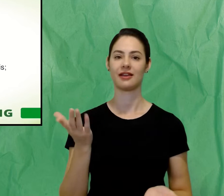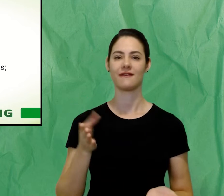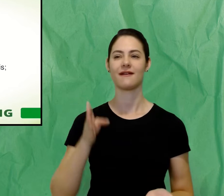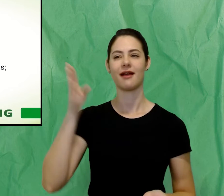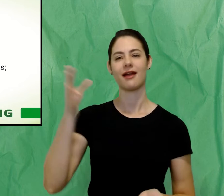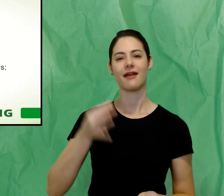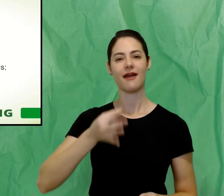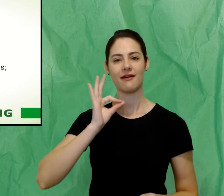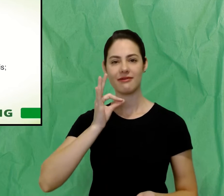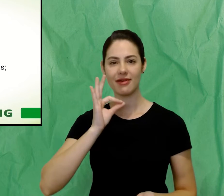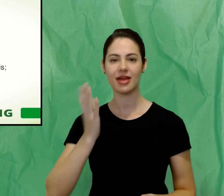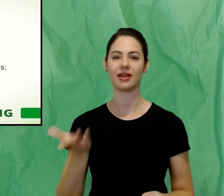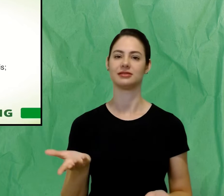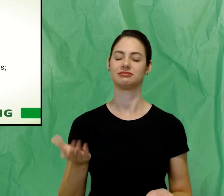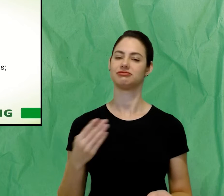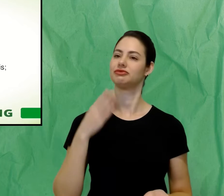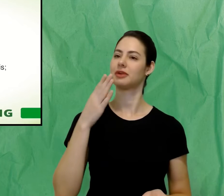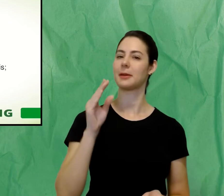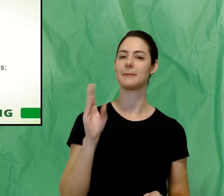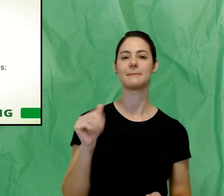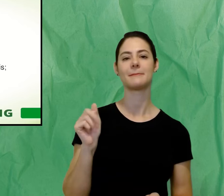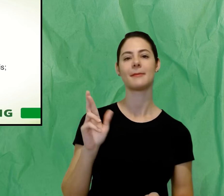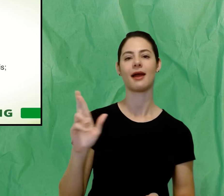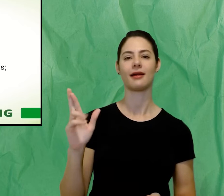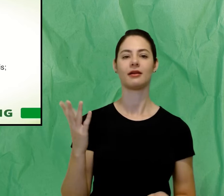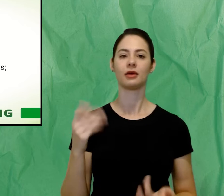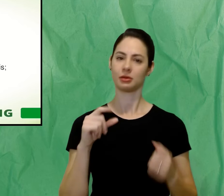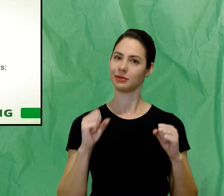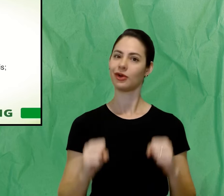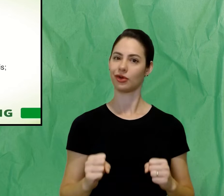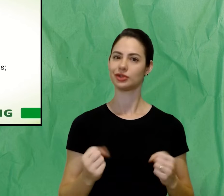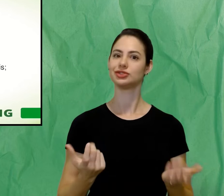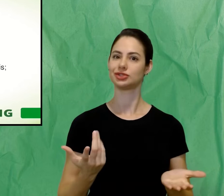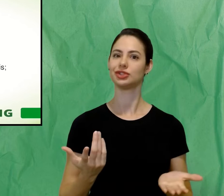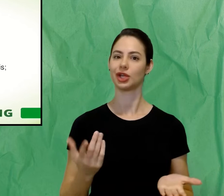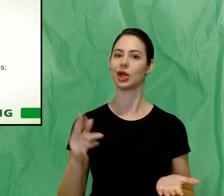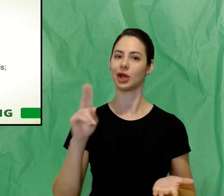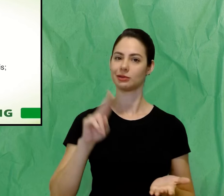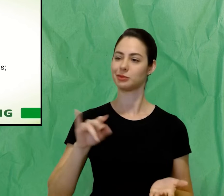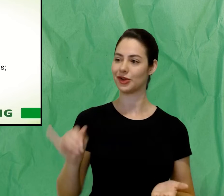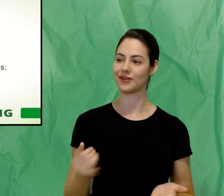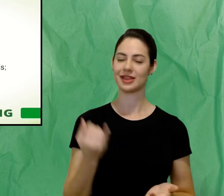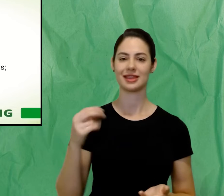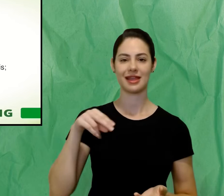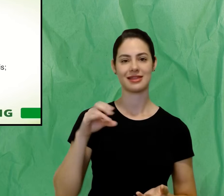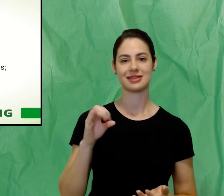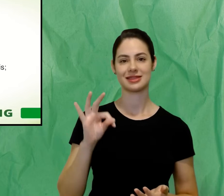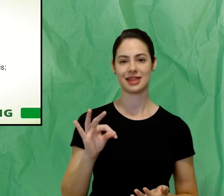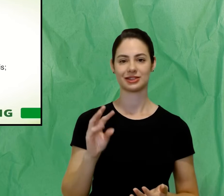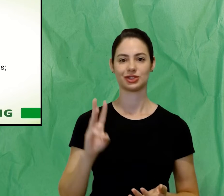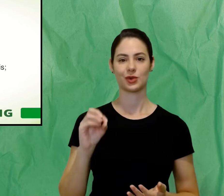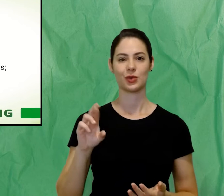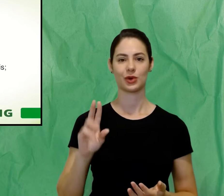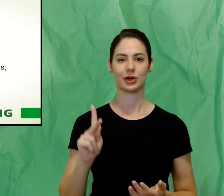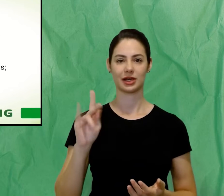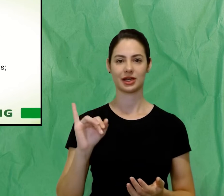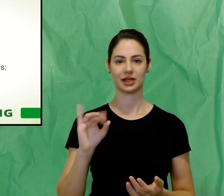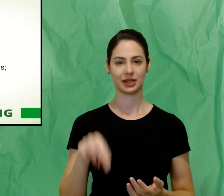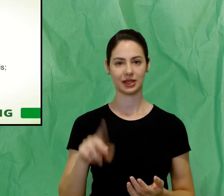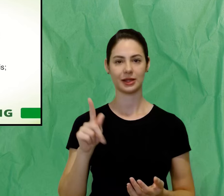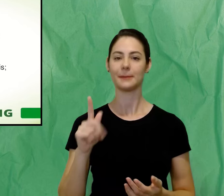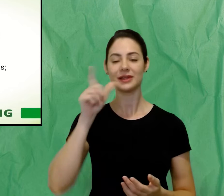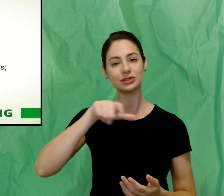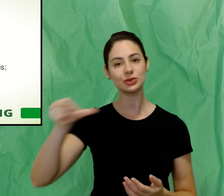você sai para um café, você sai ali para um bar, você pode estar trabalhando a sua networking com pessoas